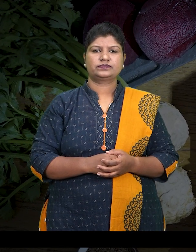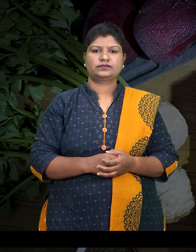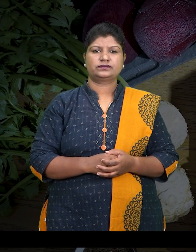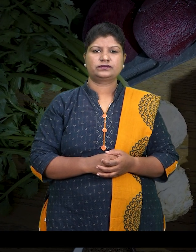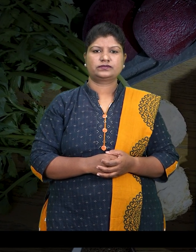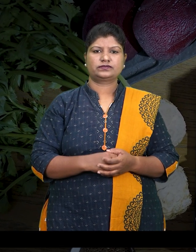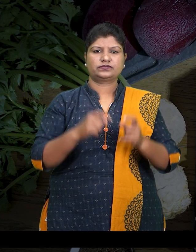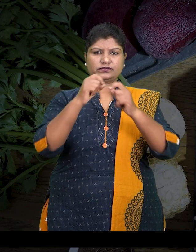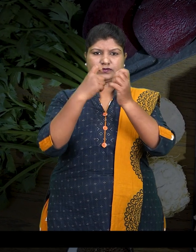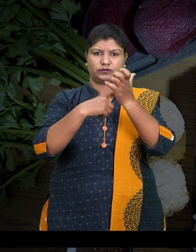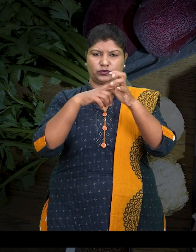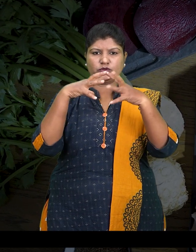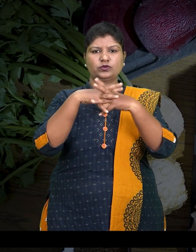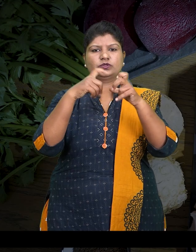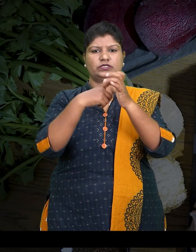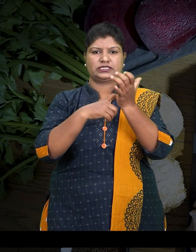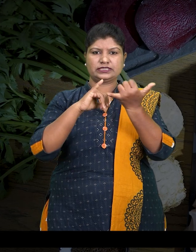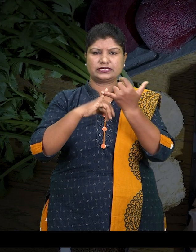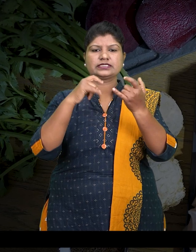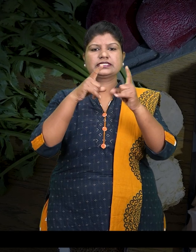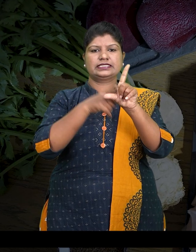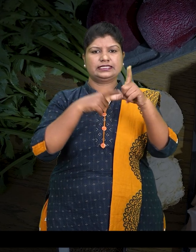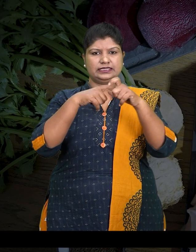गेहूं का अंकुर,